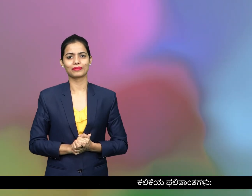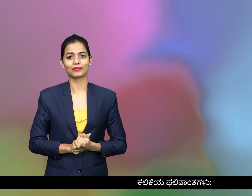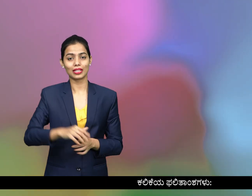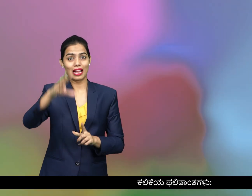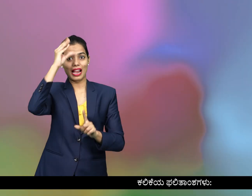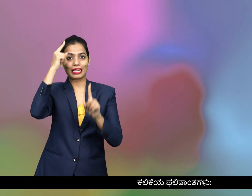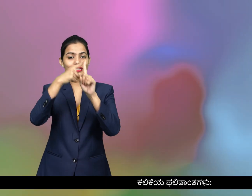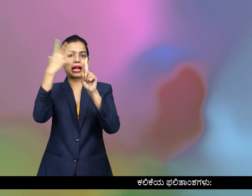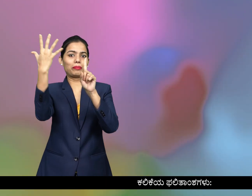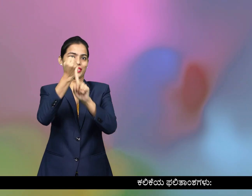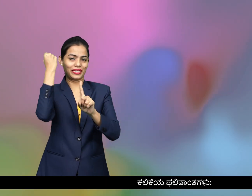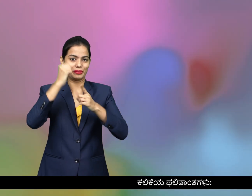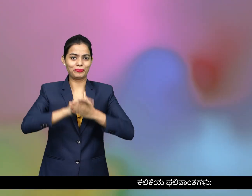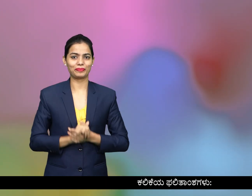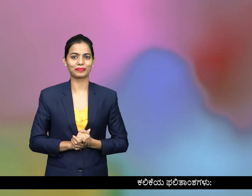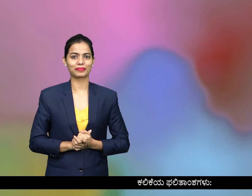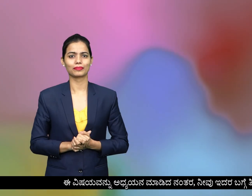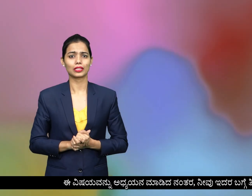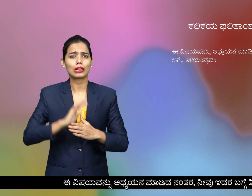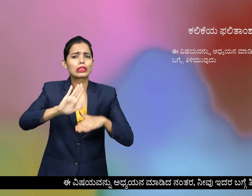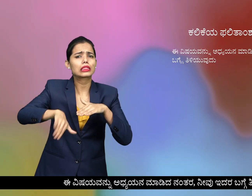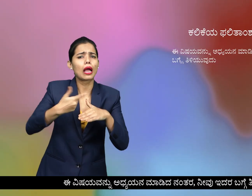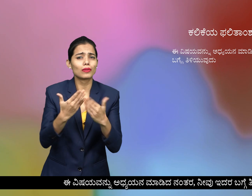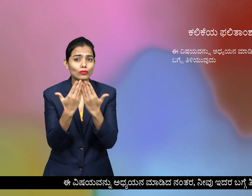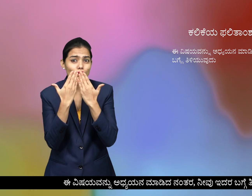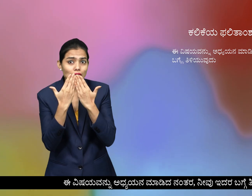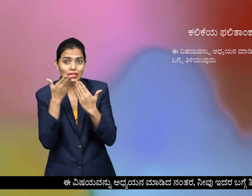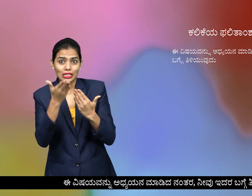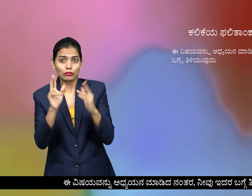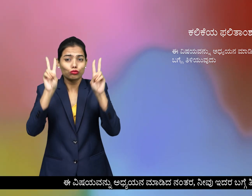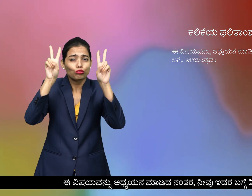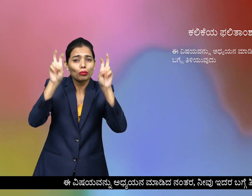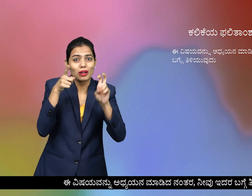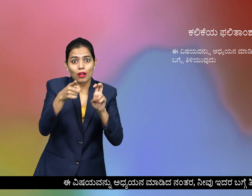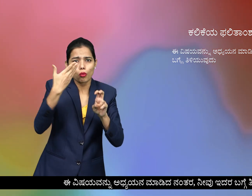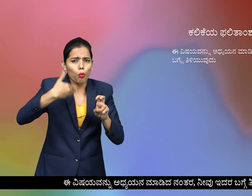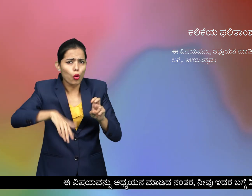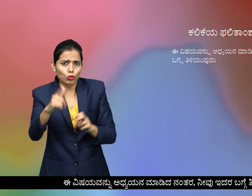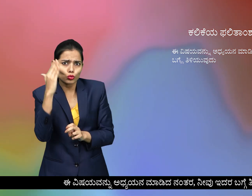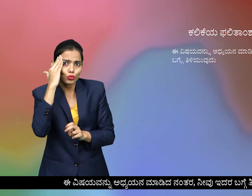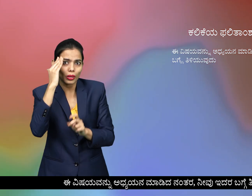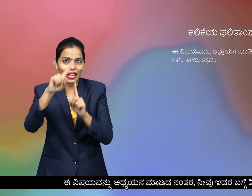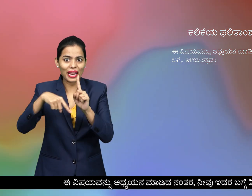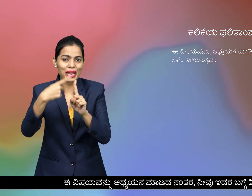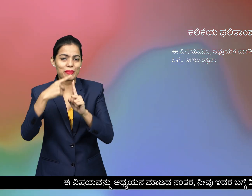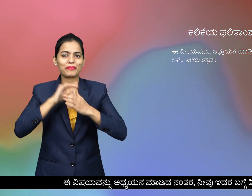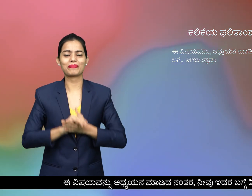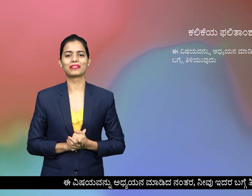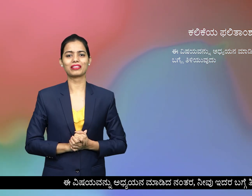ಕಲಿಕೆಯ ಫಲಿತಾಂಶಗಳು. ಈ ವಿಷಯವನ್ನ ಅಧ್ಯಯನ ಮಾಡಿದ ನಂತರ ನಿಮಗೆ ಇದ್ರ ಬಗ್ಗೆ ತಿಳಿಯುತ್ತೆ.